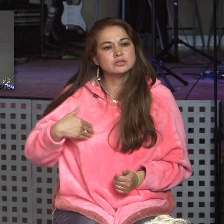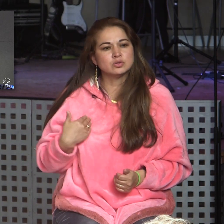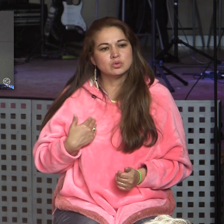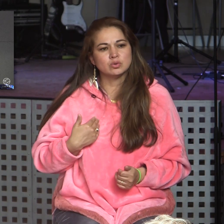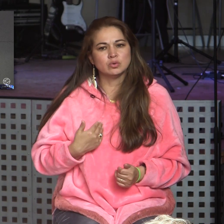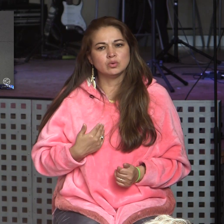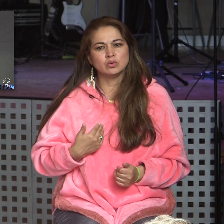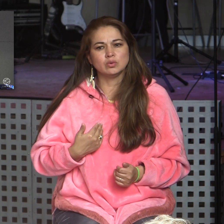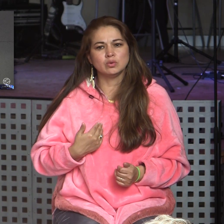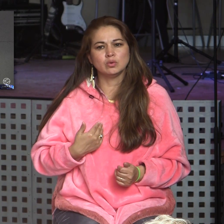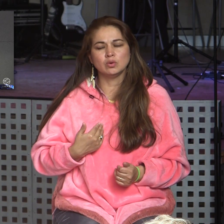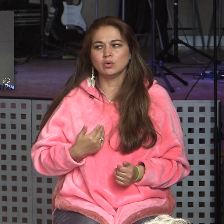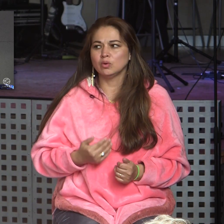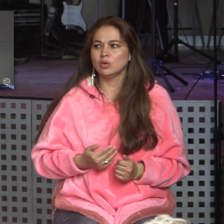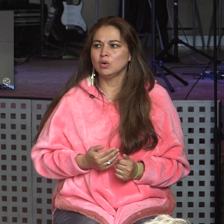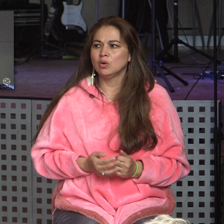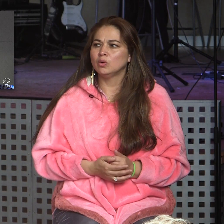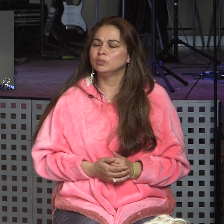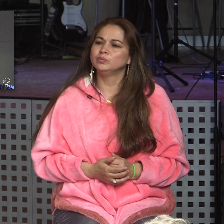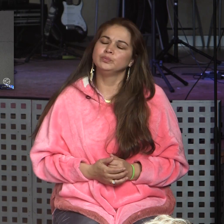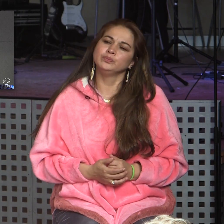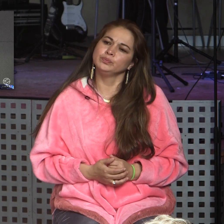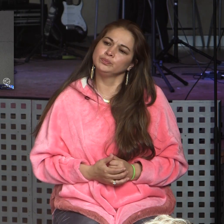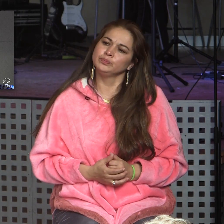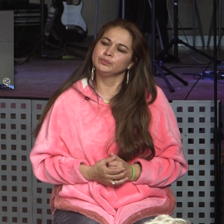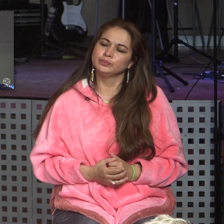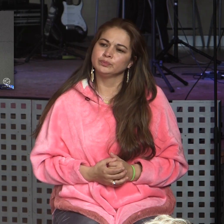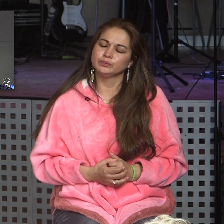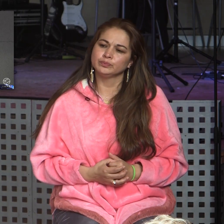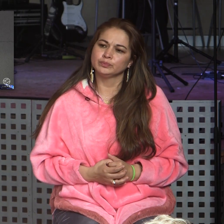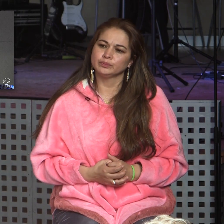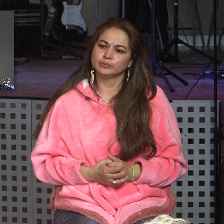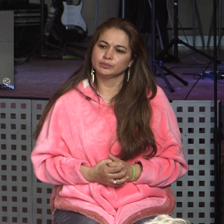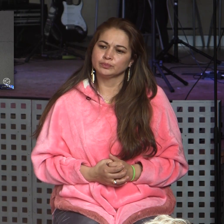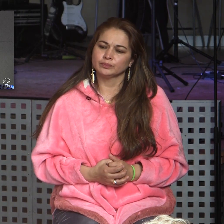pecado, teniendo por mayores riquezas.